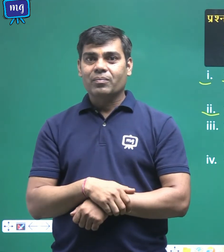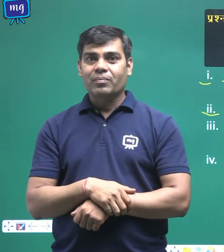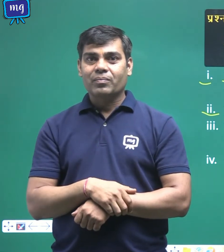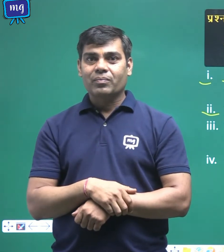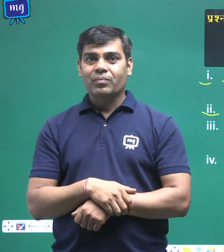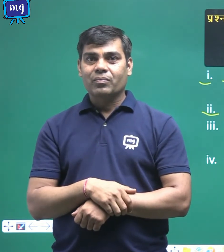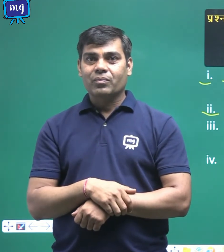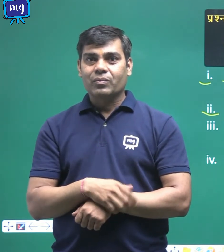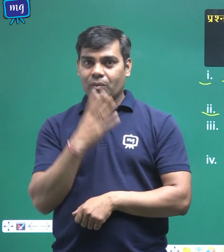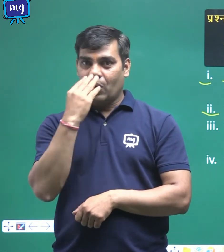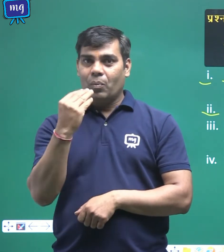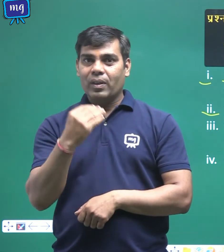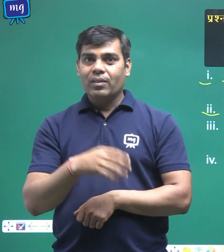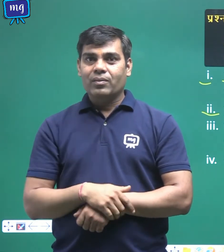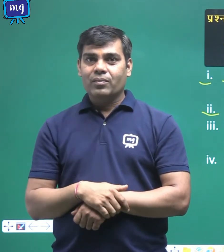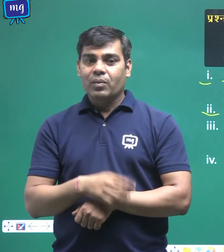लोमड़ी